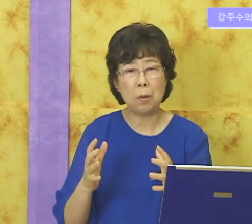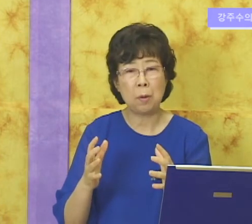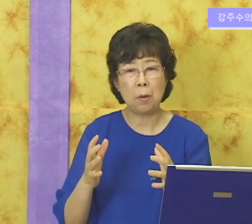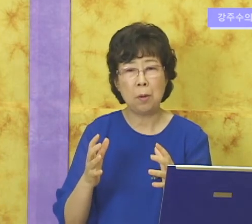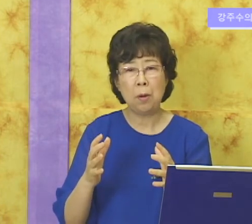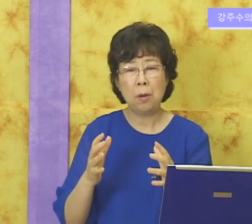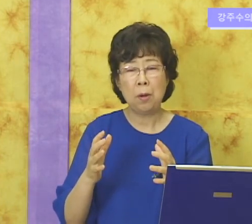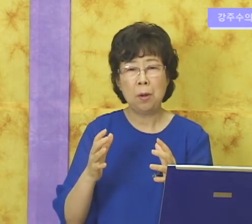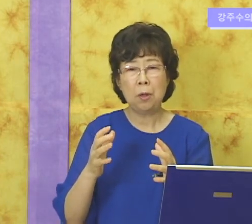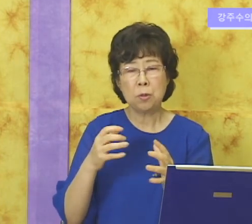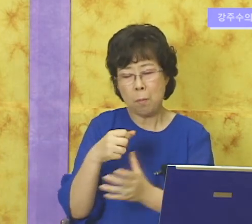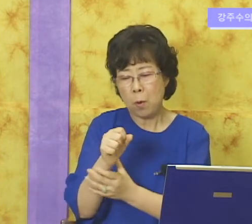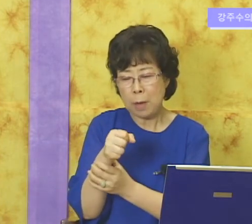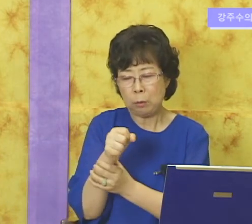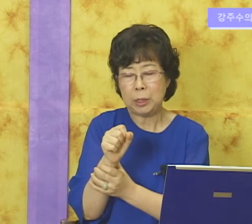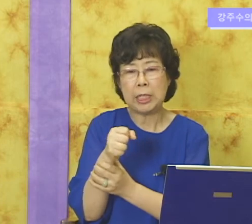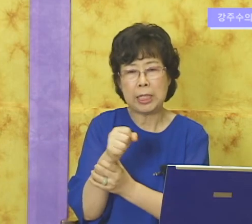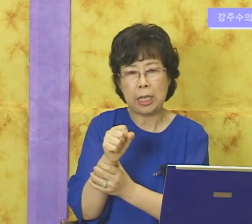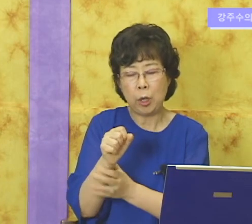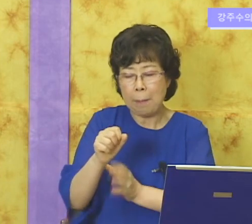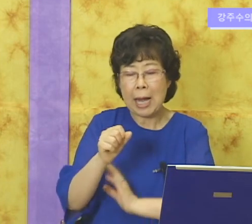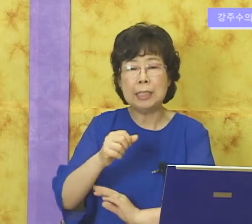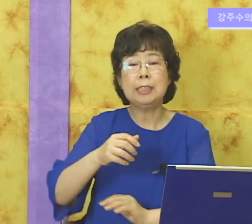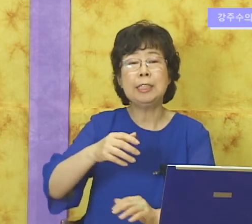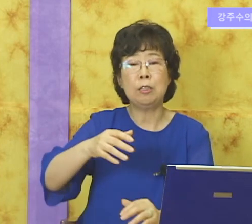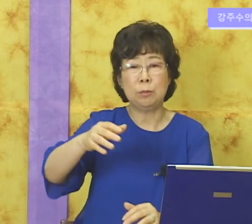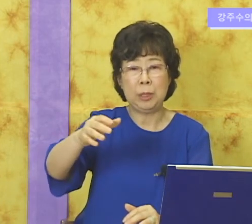말고 손목만 움직이는 게 아니고 팔 전체를